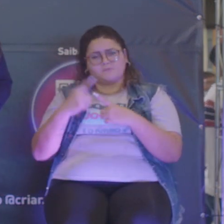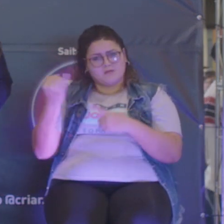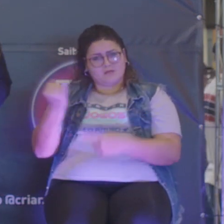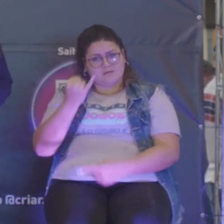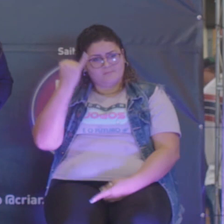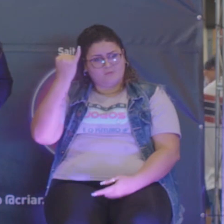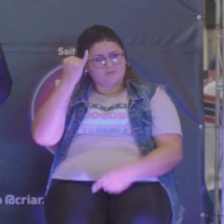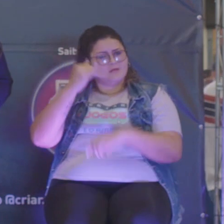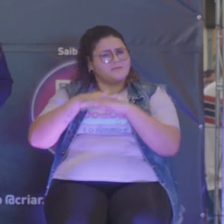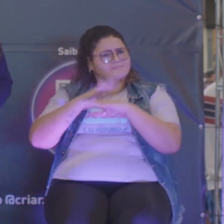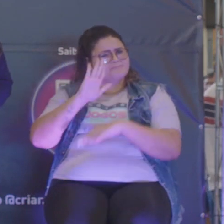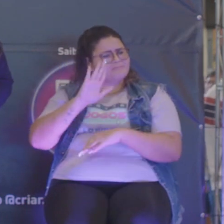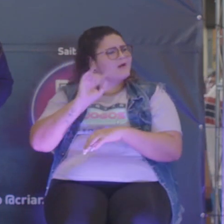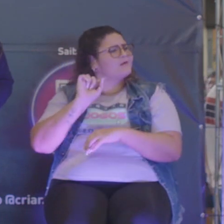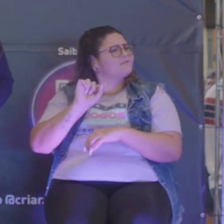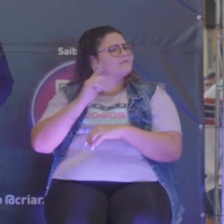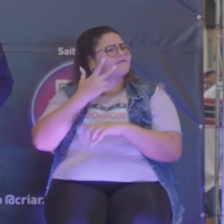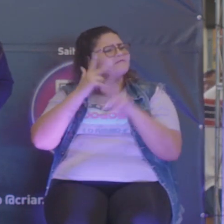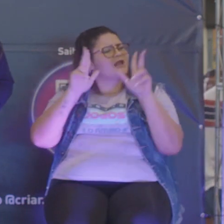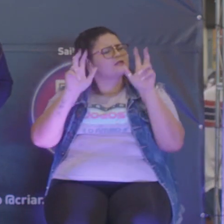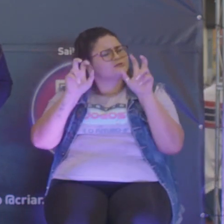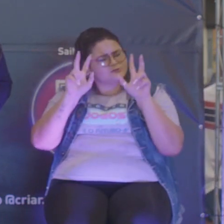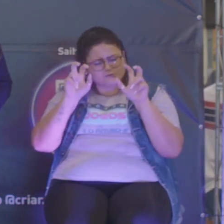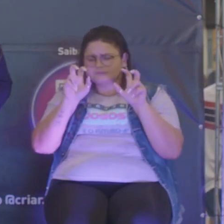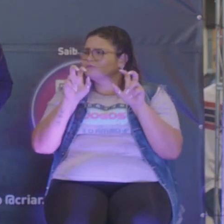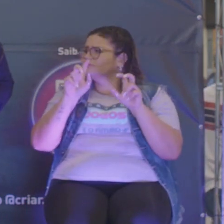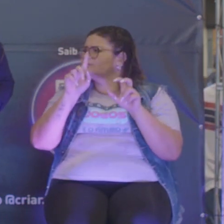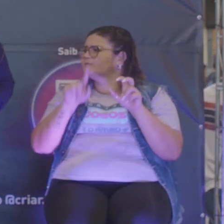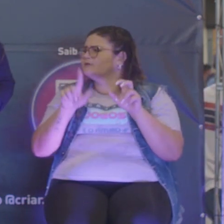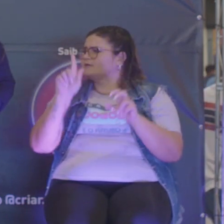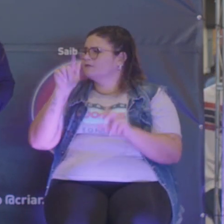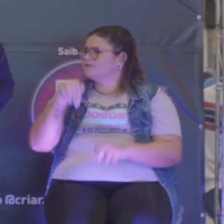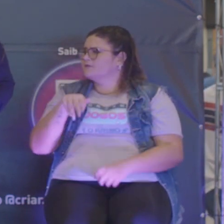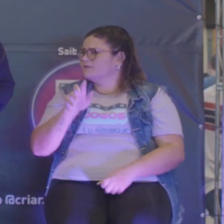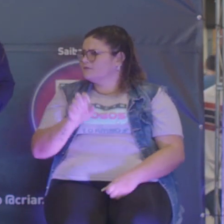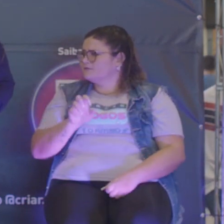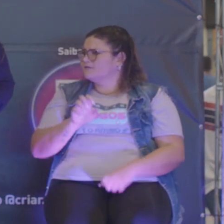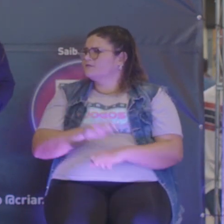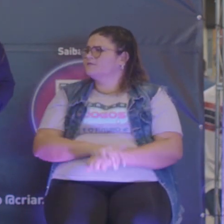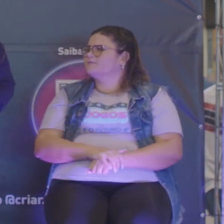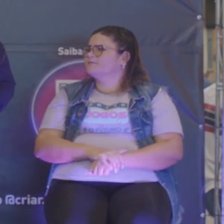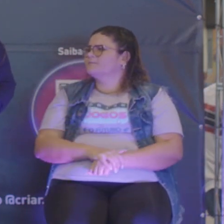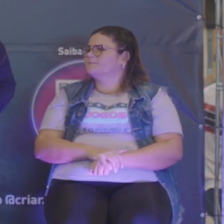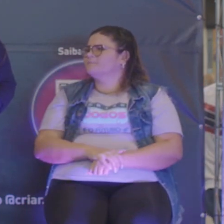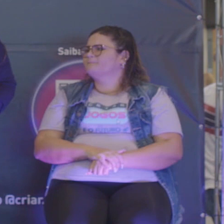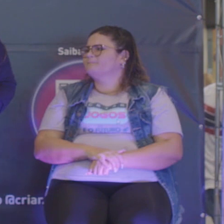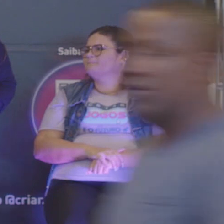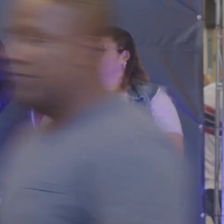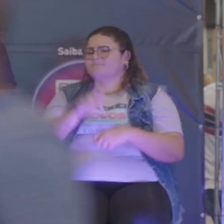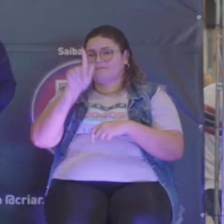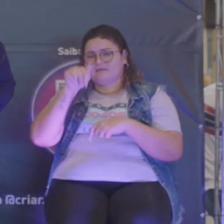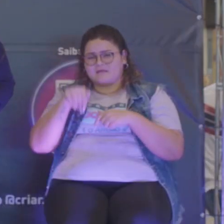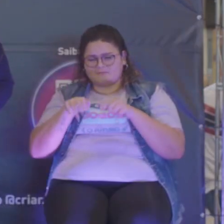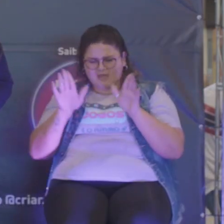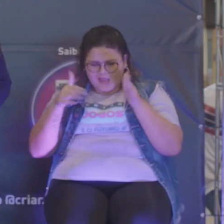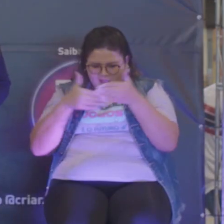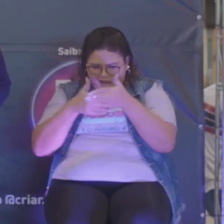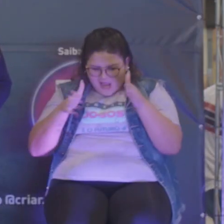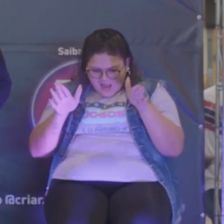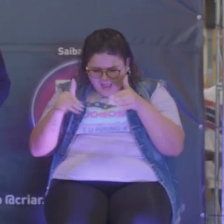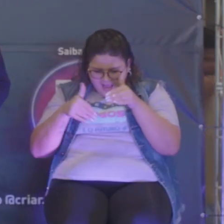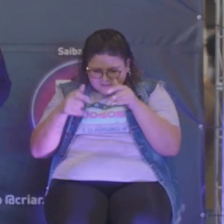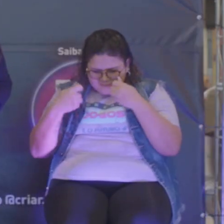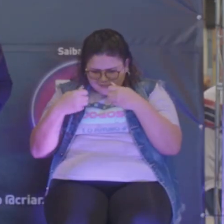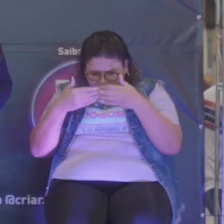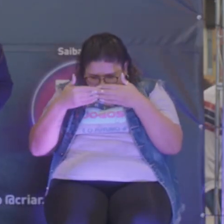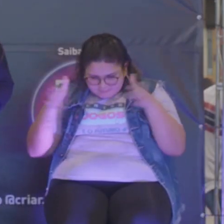trazer vocês aqui para um local de encontro com a população. Né, a gente acaba no mundo dos games com muita nossa caixinha, a gente precisa